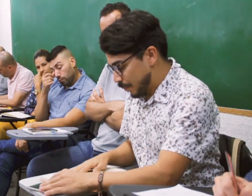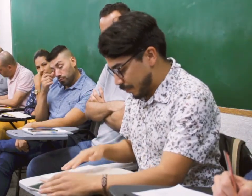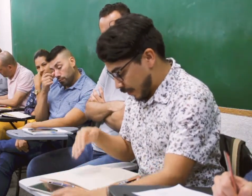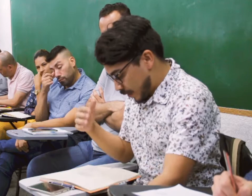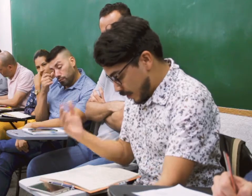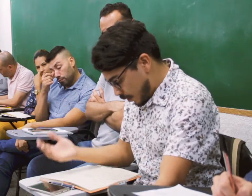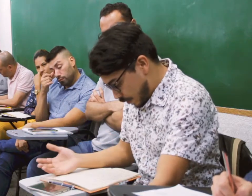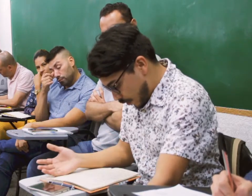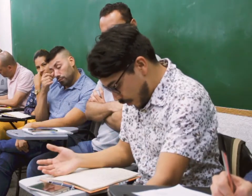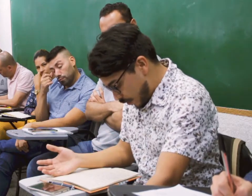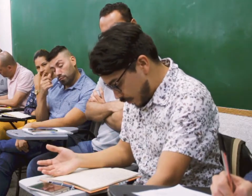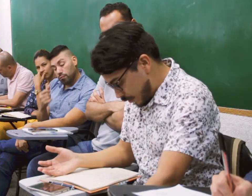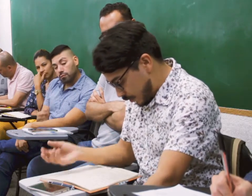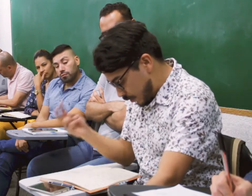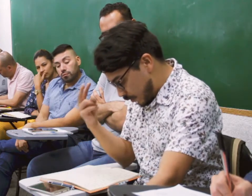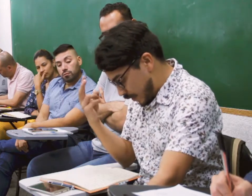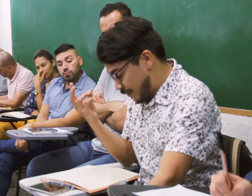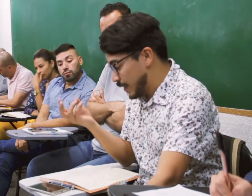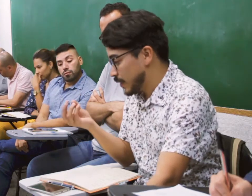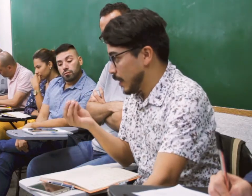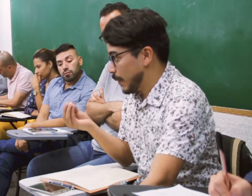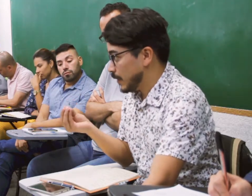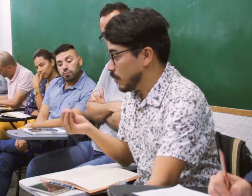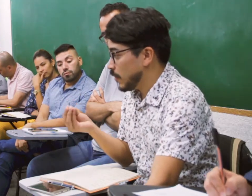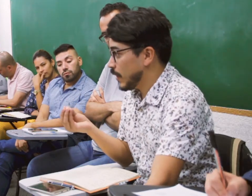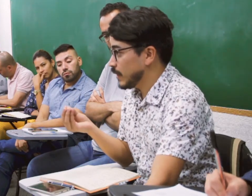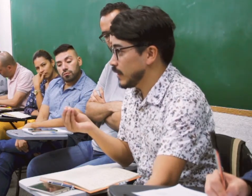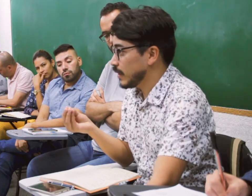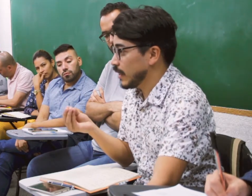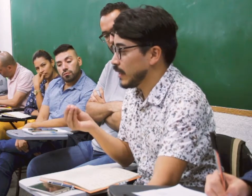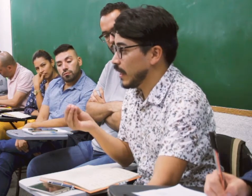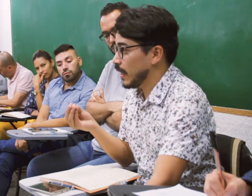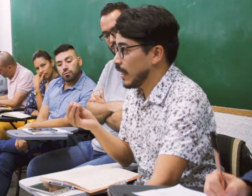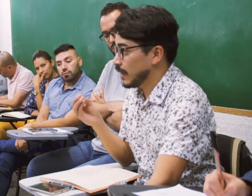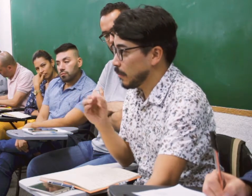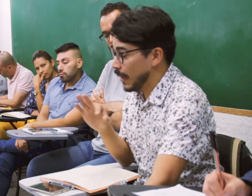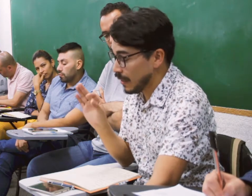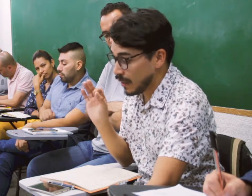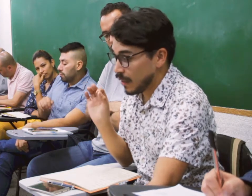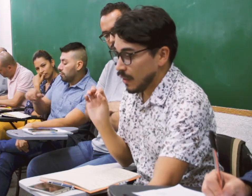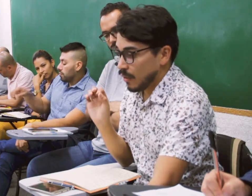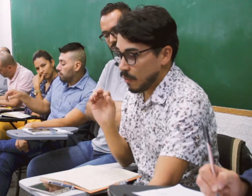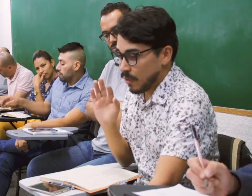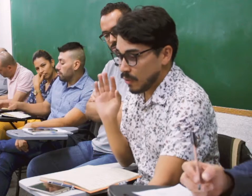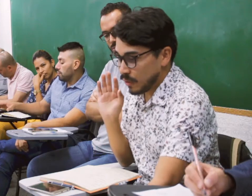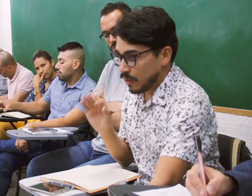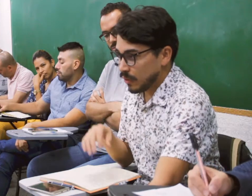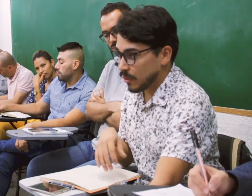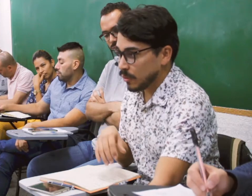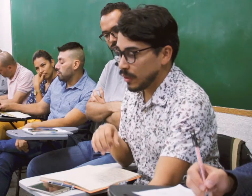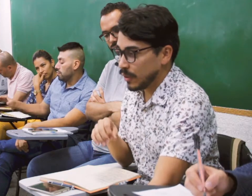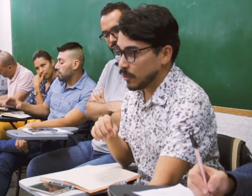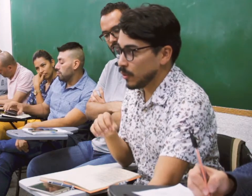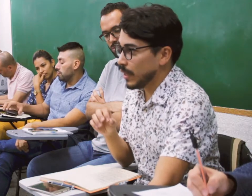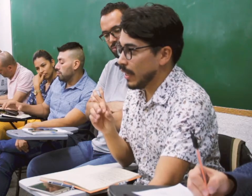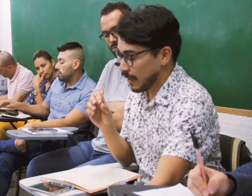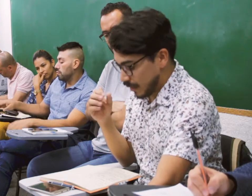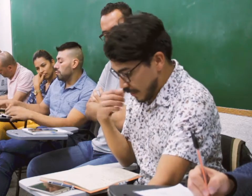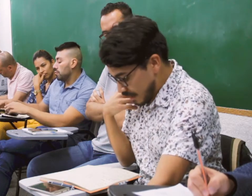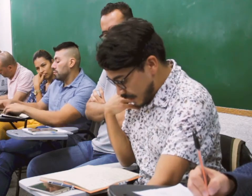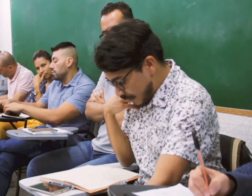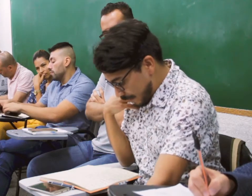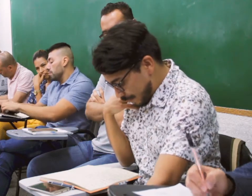y otros dos referentes que aparecen muy fuertes es el de la CEPAL como un asunto